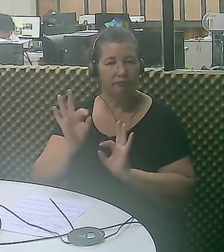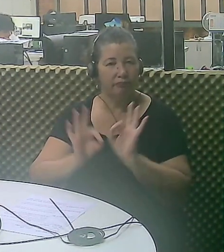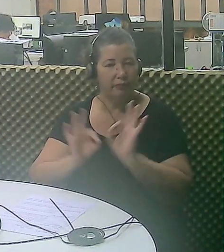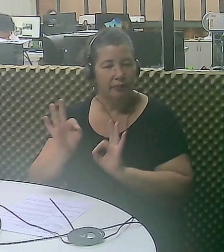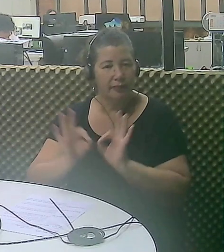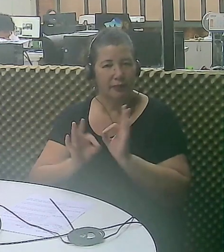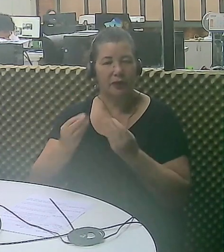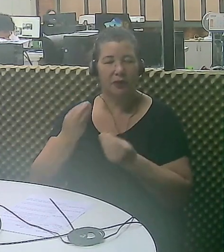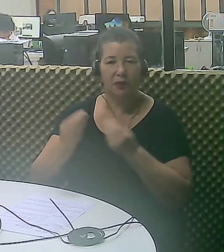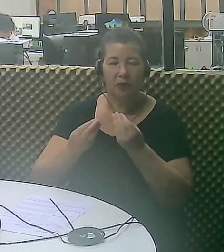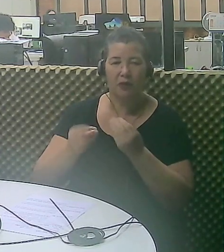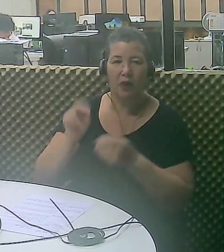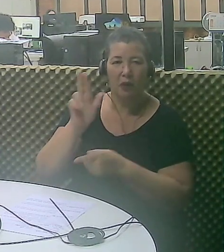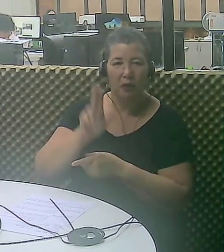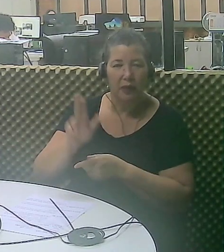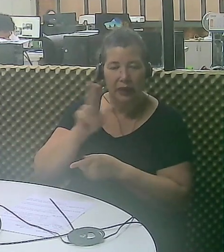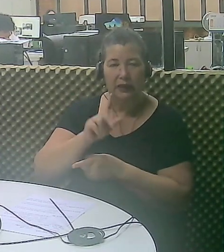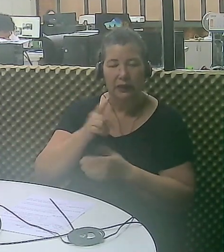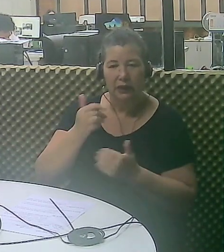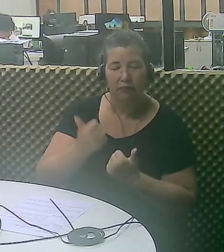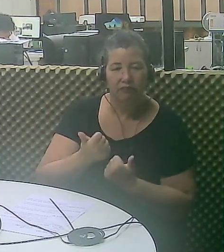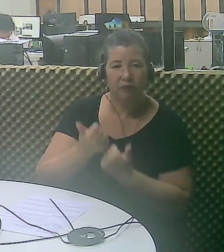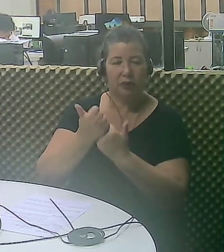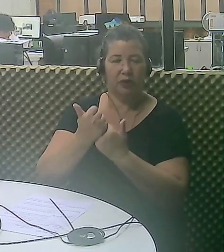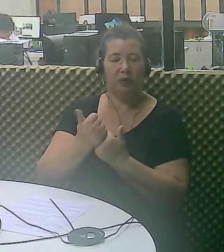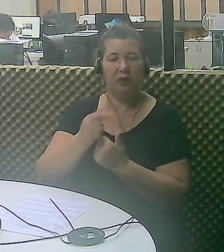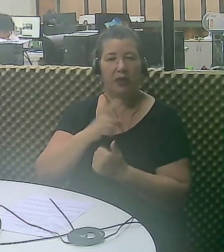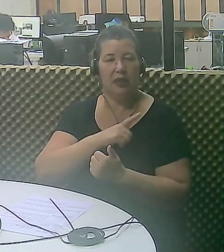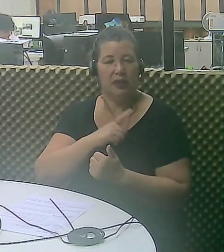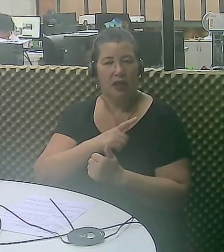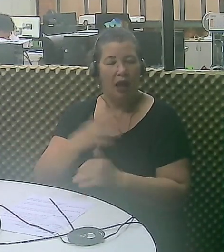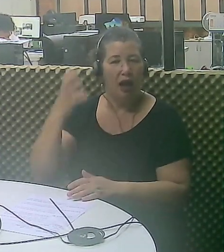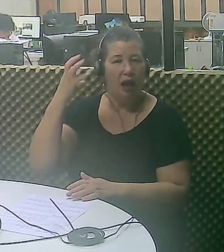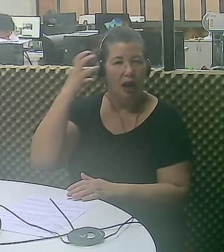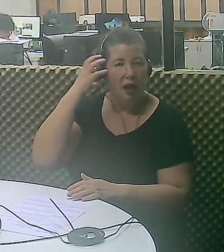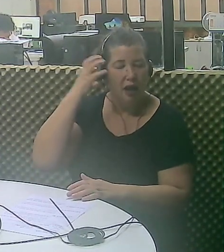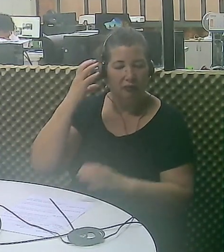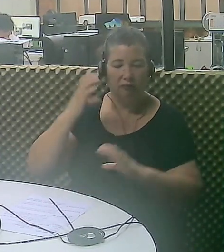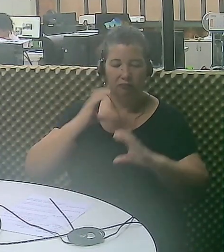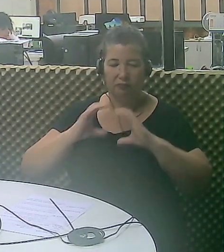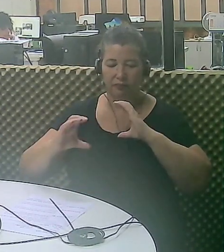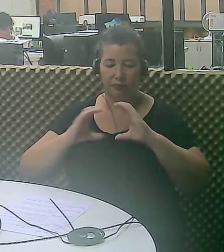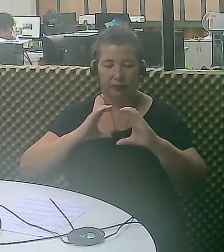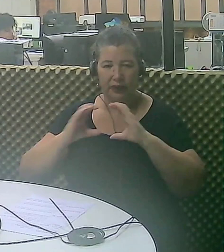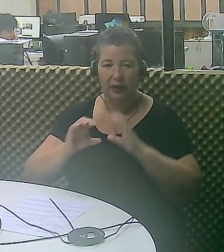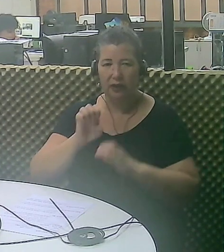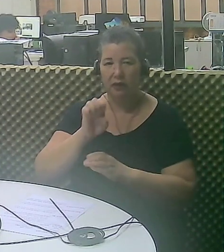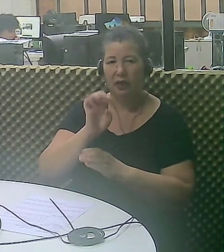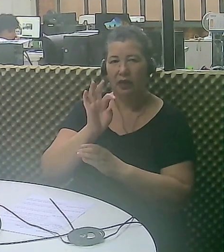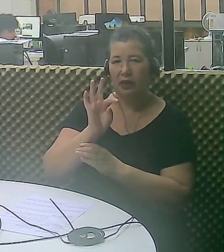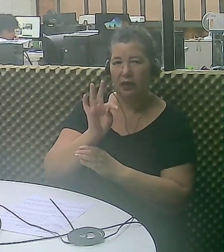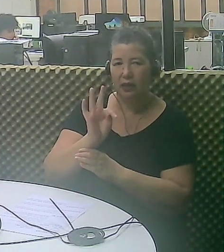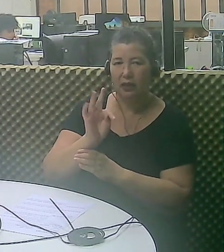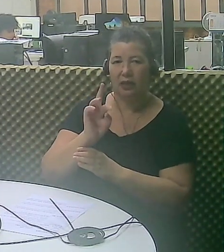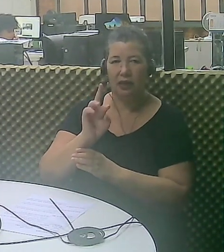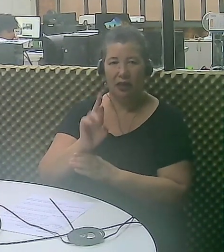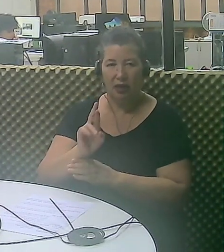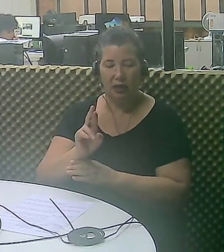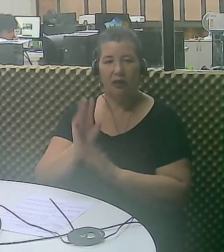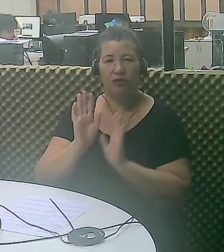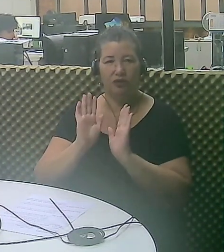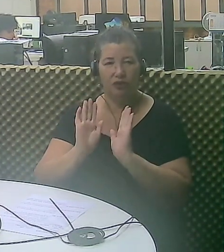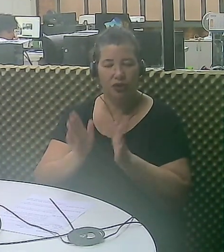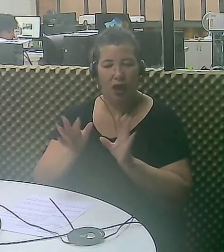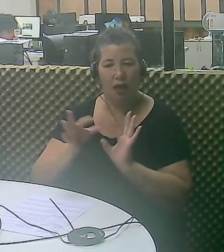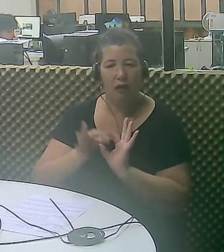de infraestrutura de suporte para a Estação Transmissora de Radiocomunicação, a ETR, autorizada pela Agência